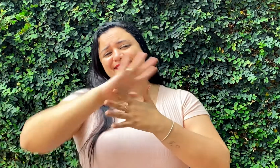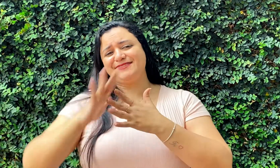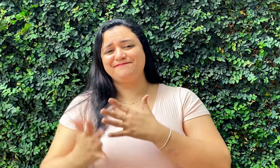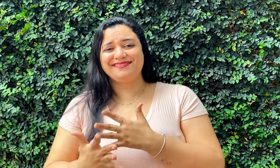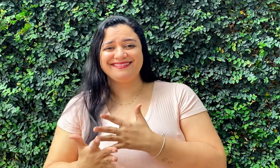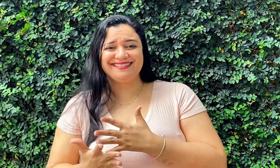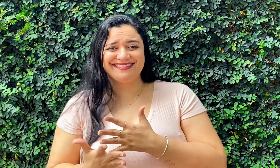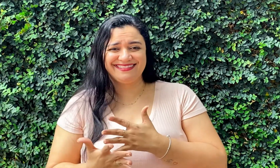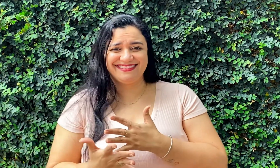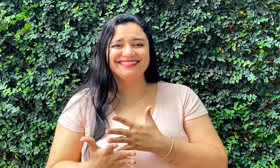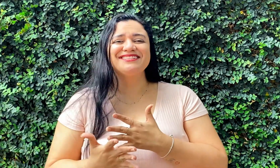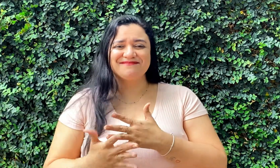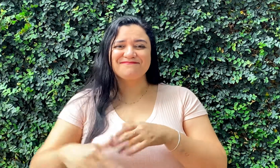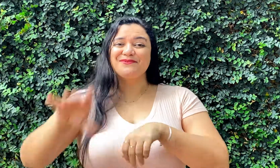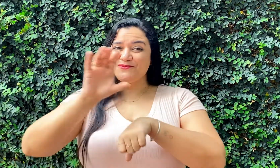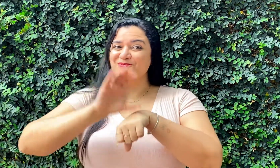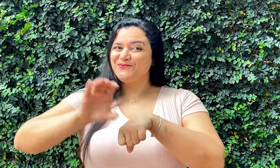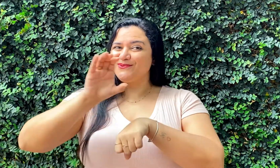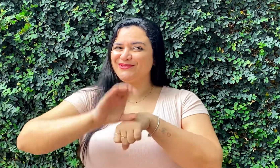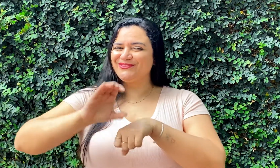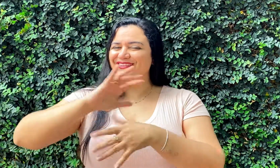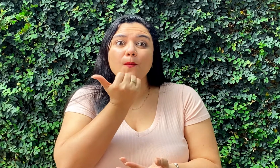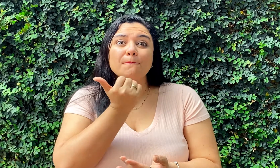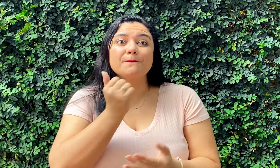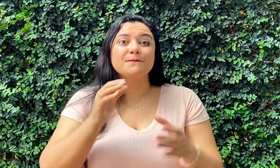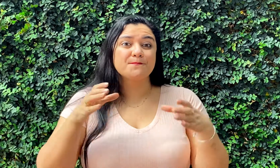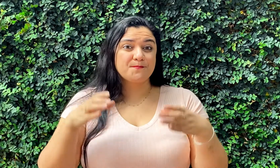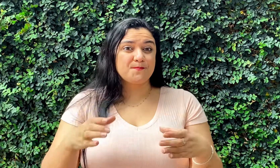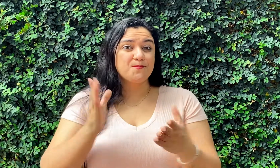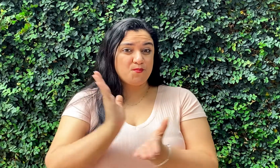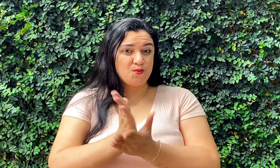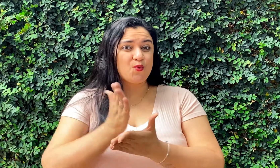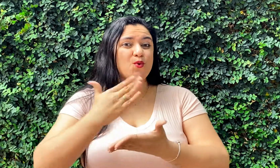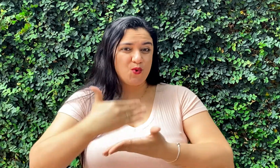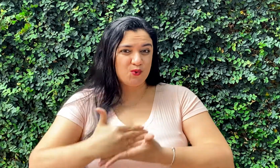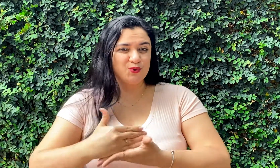Ele não flexiona nem em pessoa, nem em número,